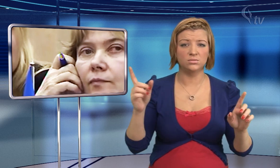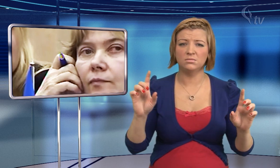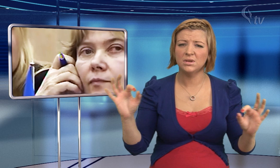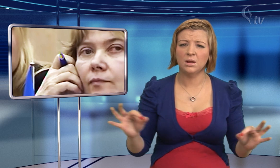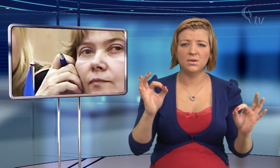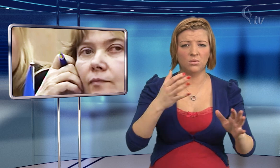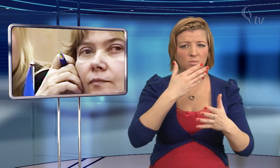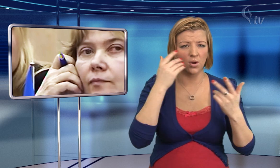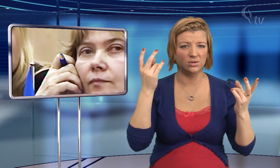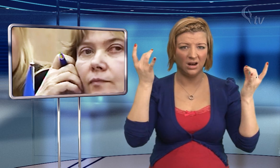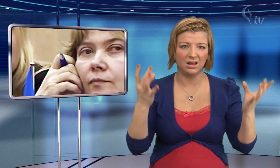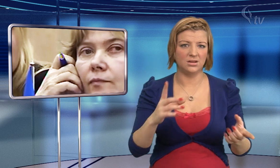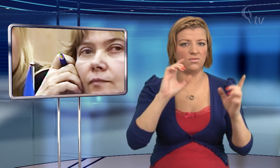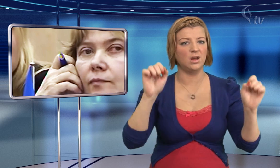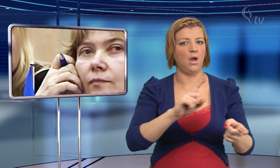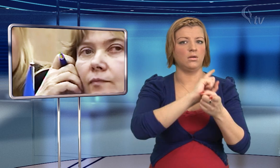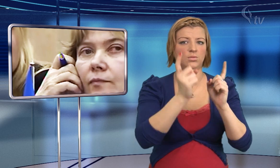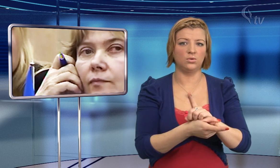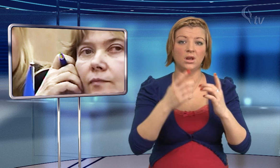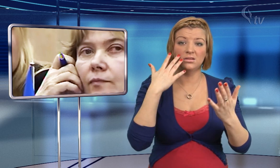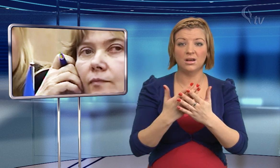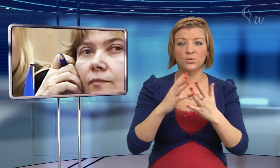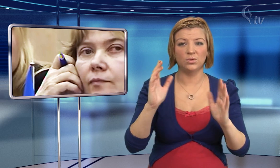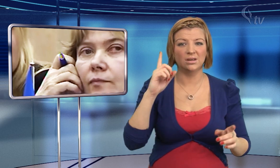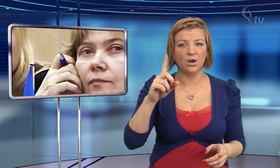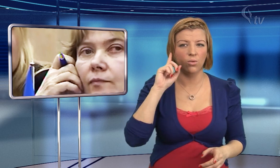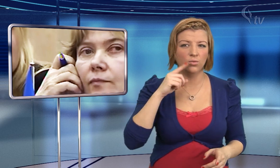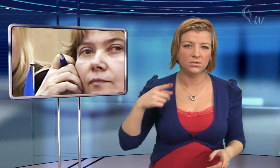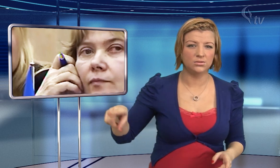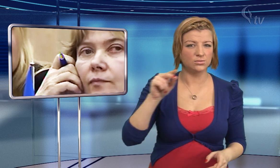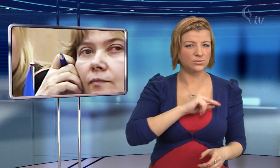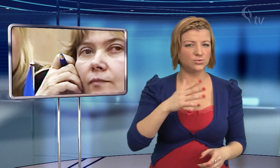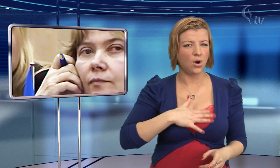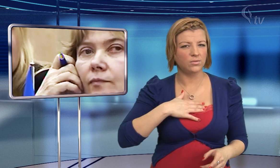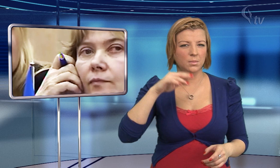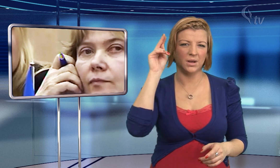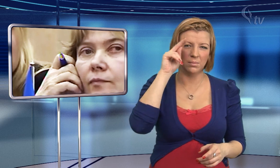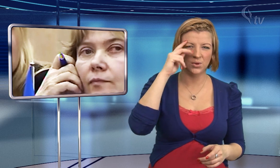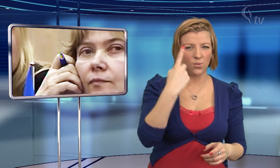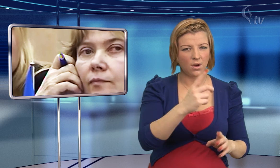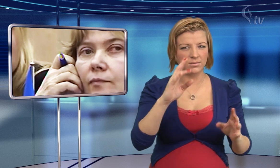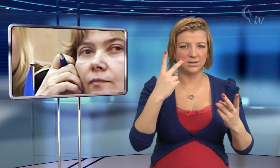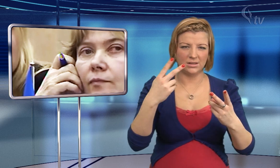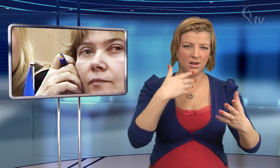selgus, et mitte midagi ei ole võimalik nii lihtsalt muuta. Näiteks kui kurt soovib õppida ühte või teist